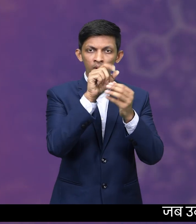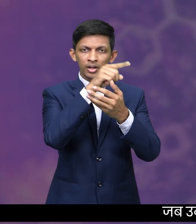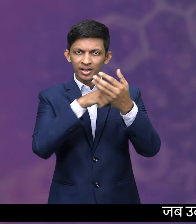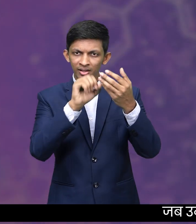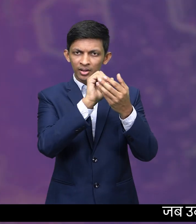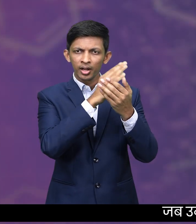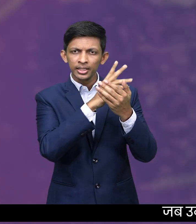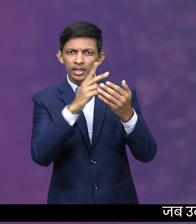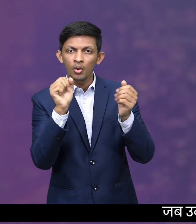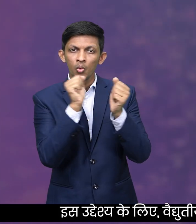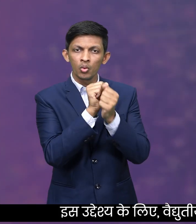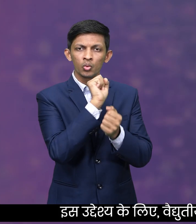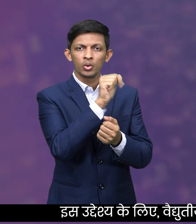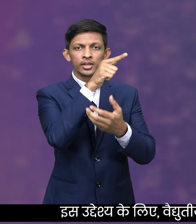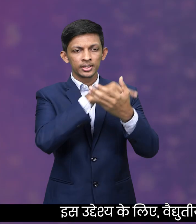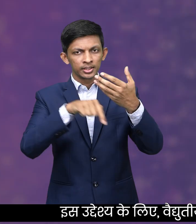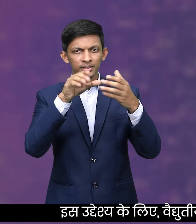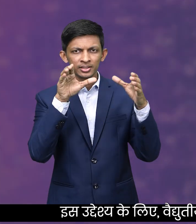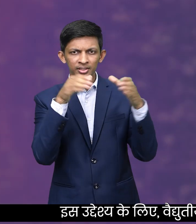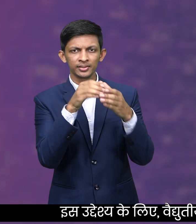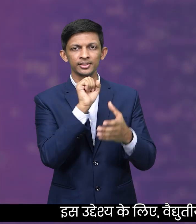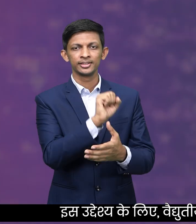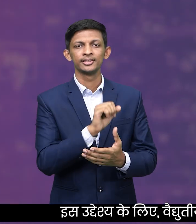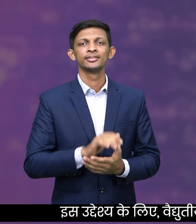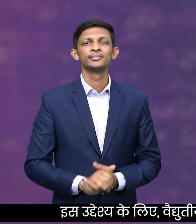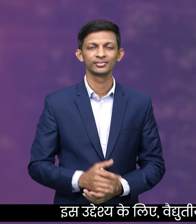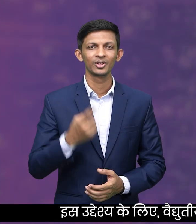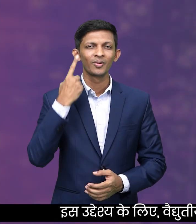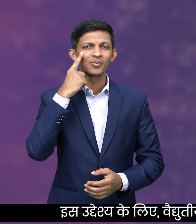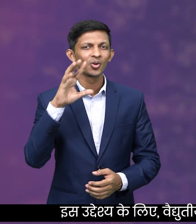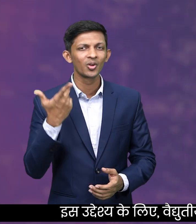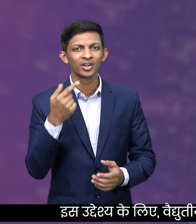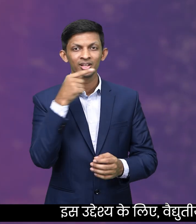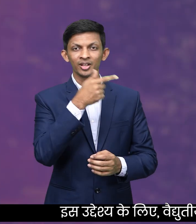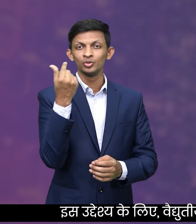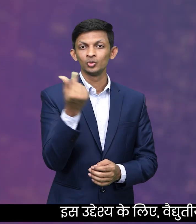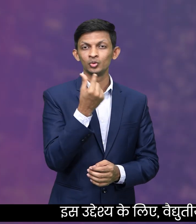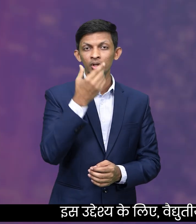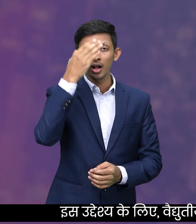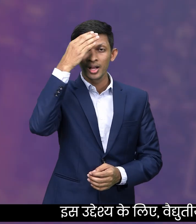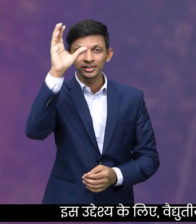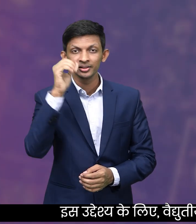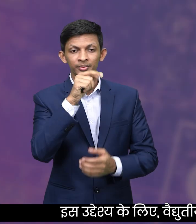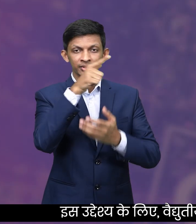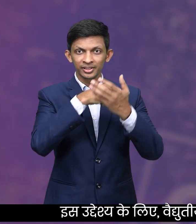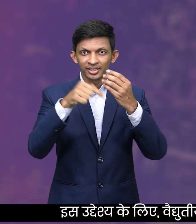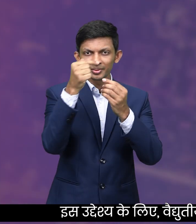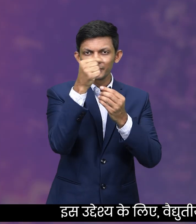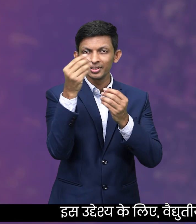संयुक्त होते हैं। इस उद्देश्य के लिए वैद्युतीय ऋणात्मकता की अवधारणा पेश की जाती